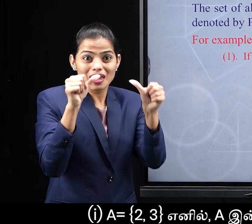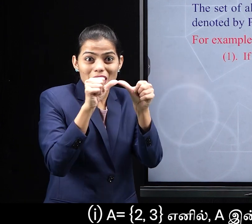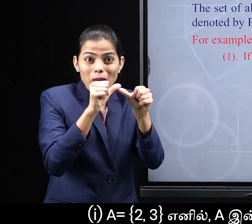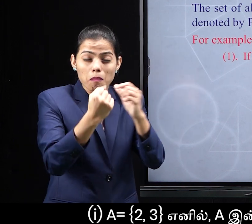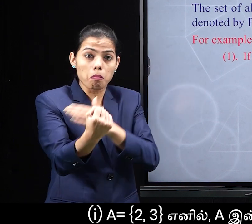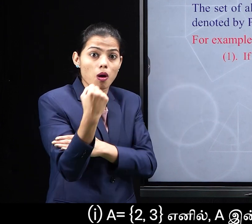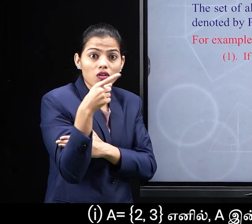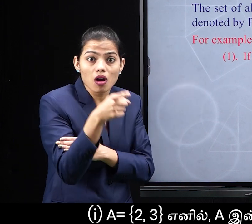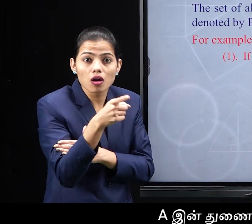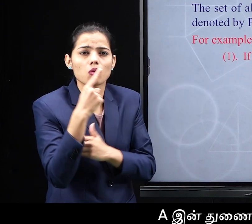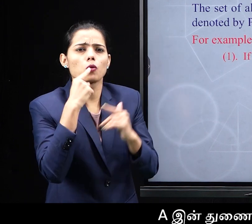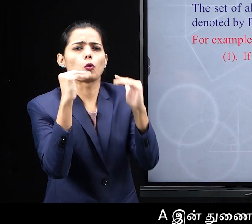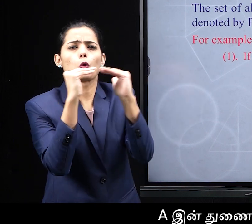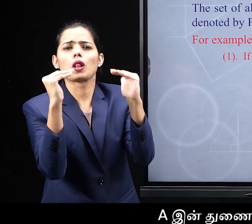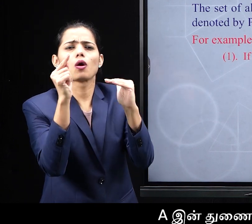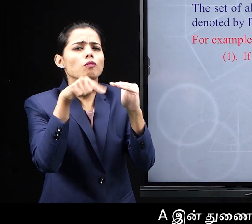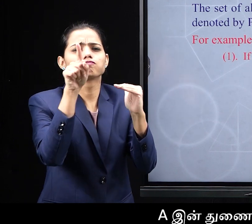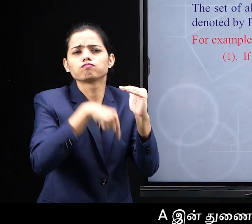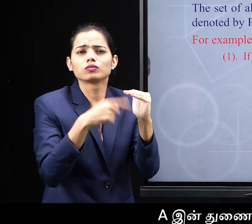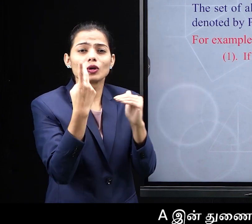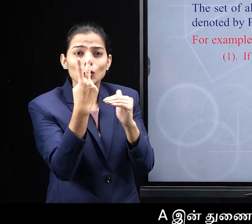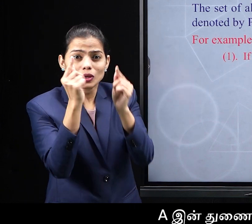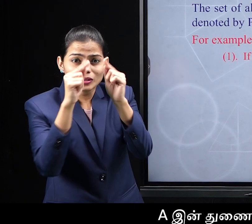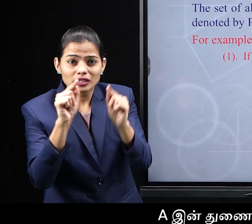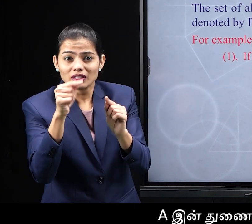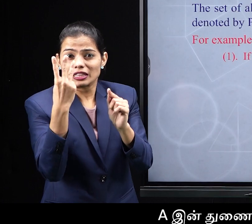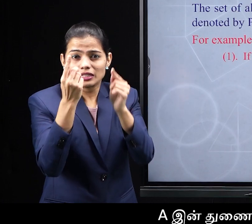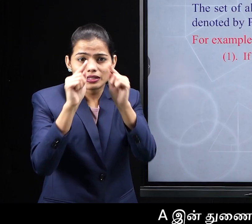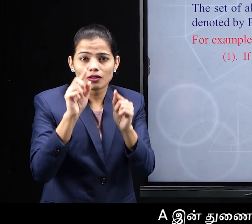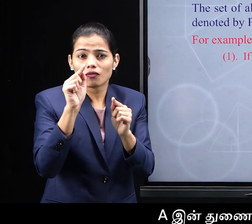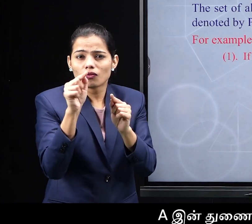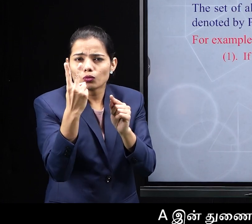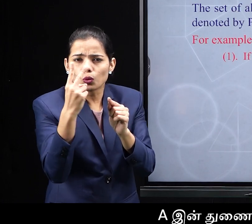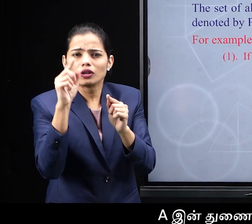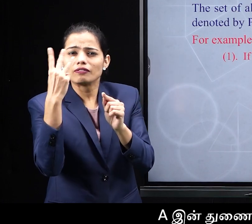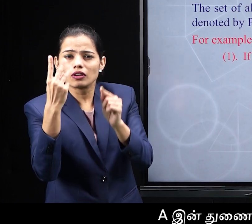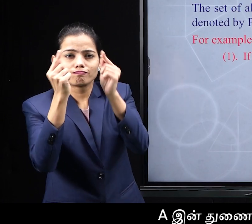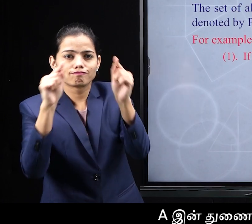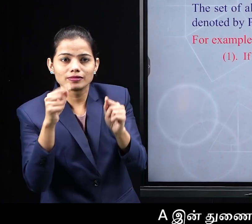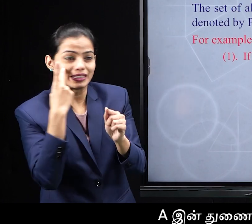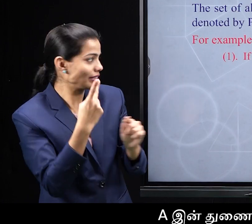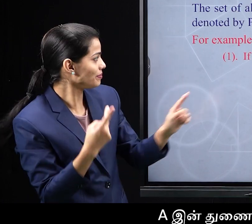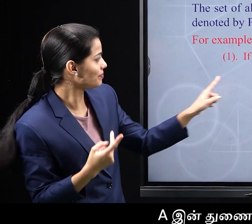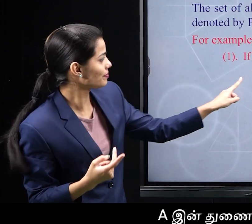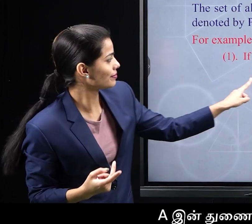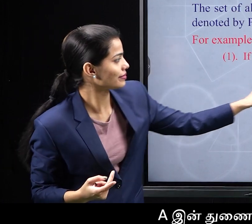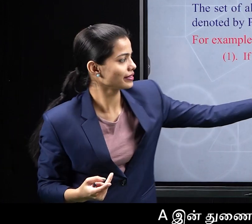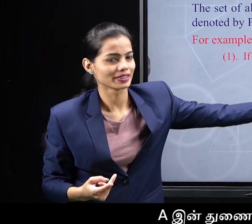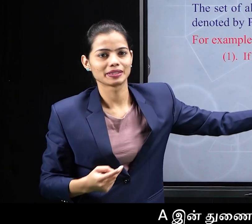தொகுப்பை கண்டறியவும். ஏ இன் துணைக்குழுக்கள் பை சுருள் அடைப்புக்குறிக்குள் 2, சுருள் அடைப்புக்குறிக்குள் 3,